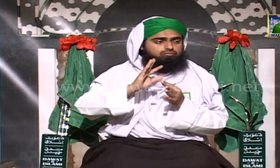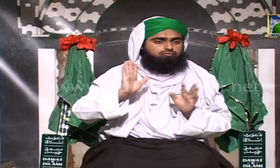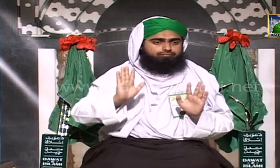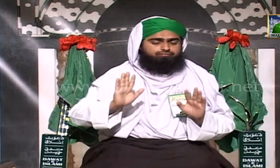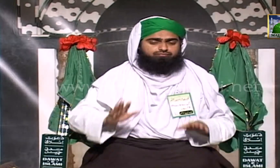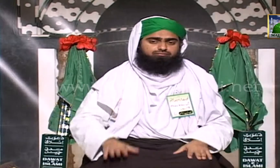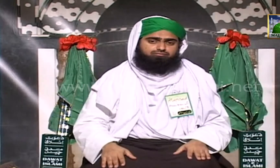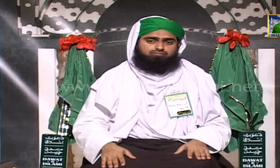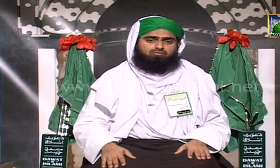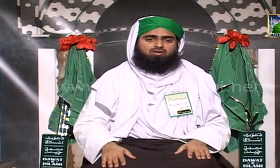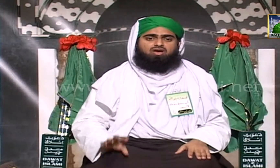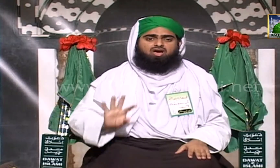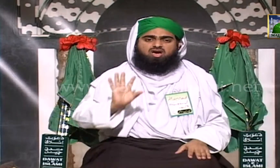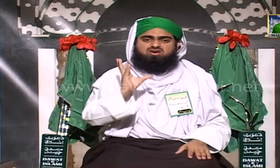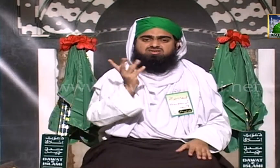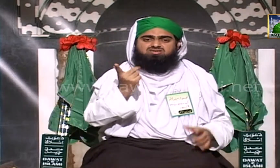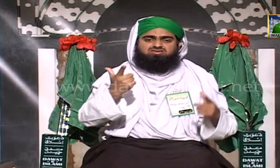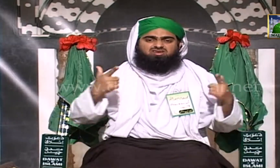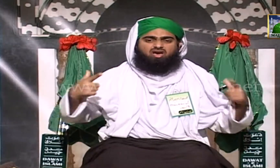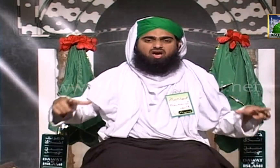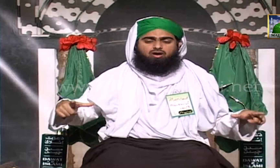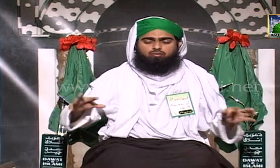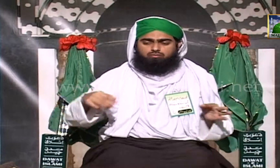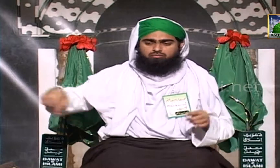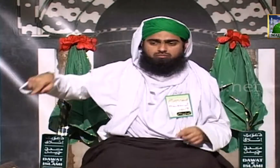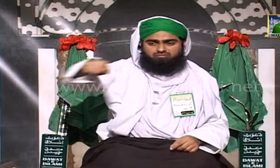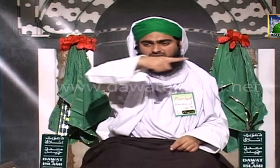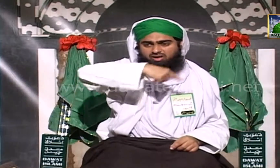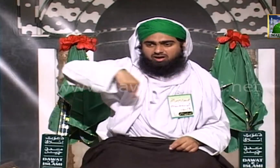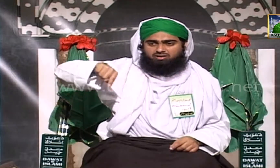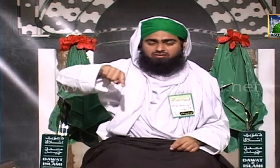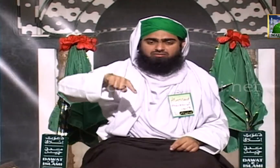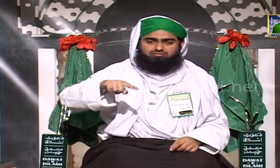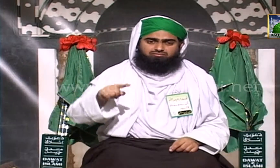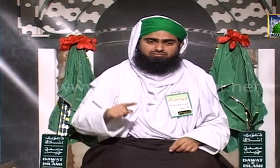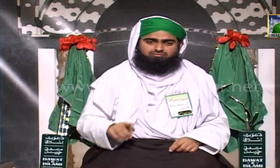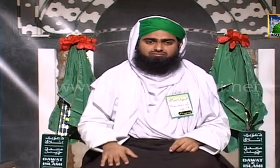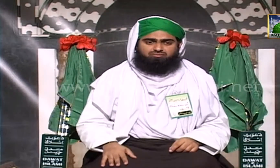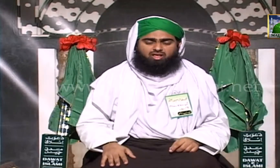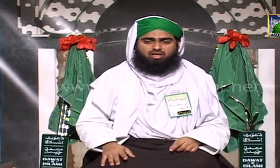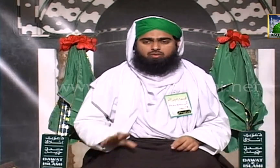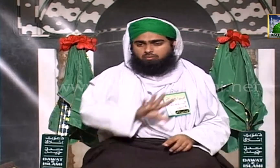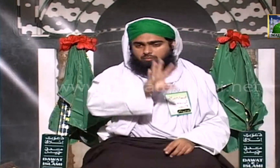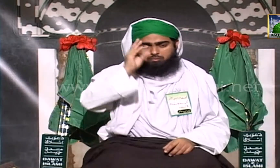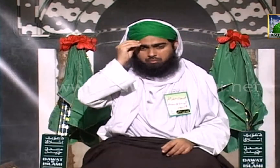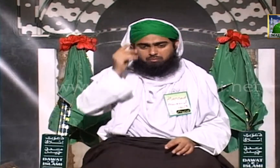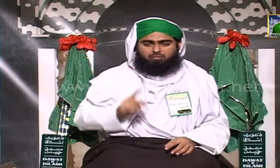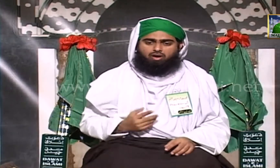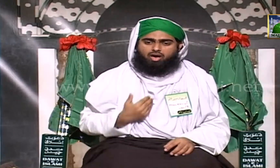کی سرحدیں معلوم کرنے کا تعلق ہے، اگر میری عمر 1 ملین یعنی 10 لاکھ